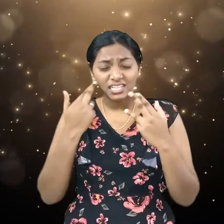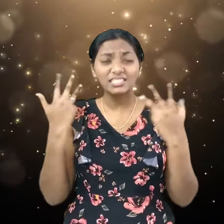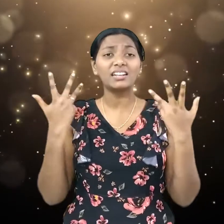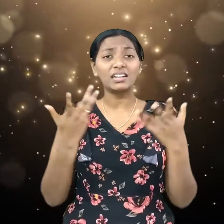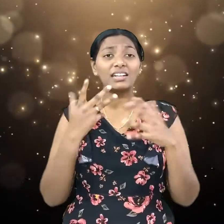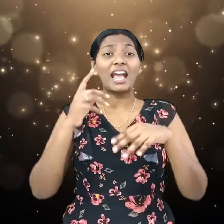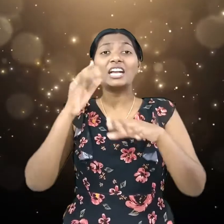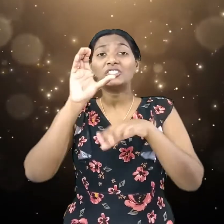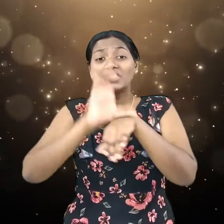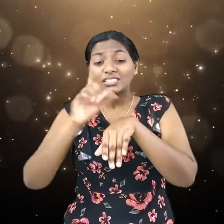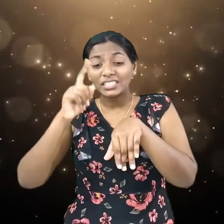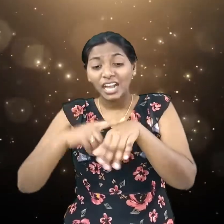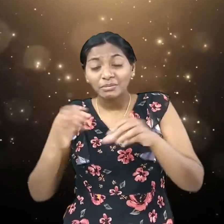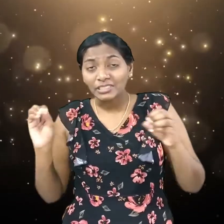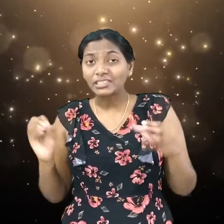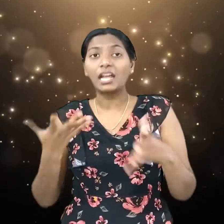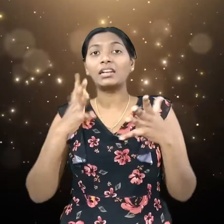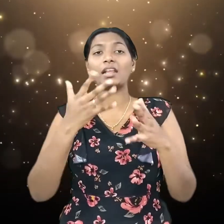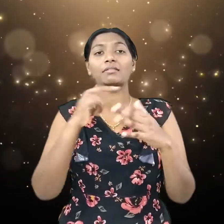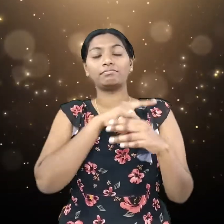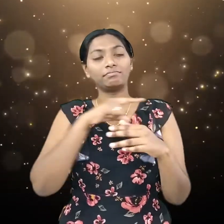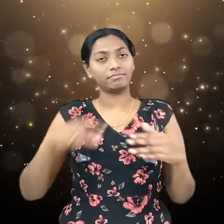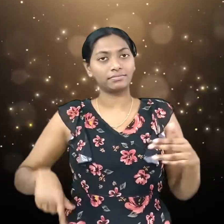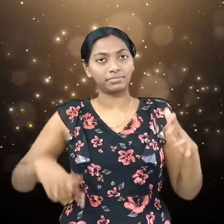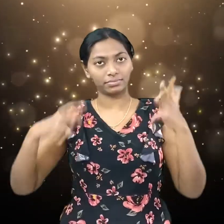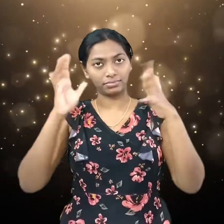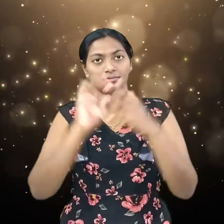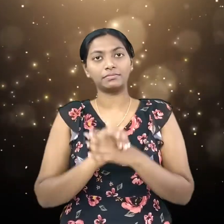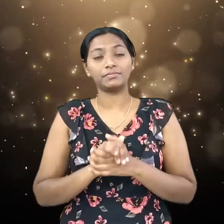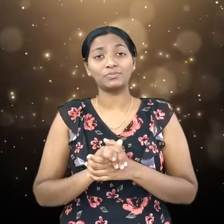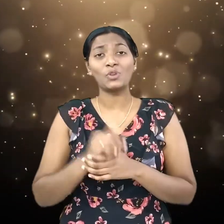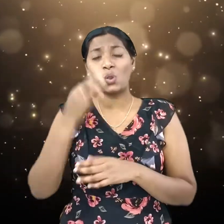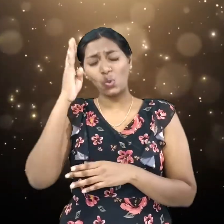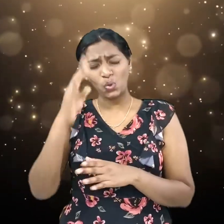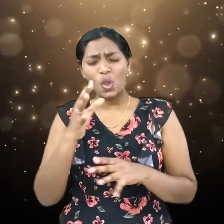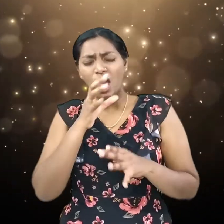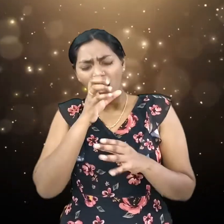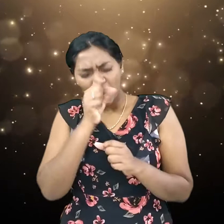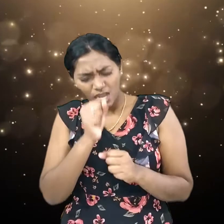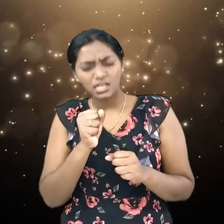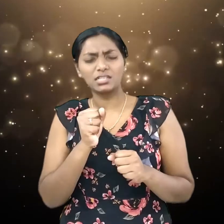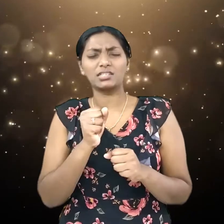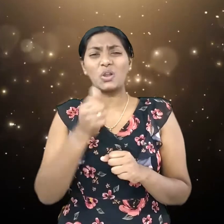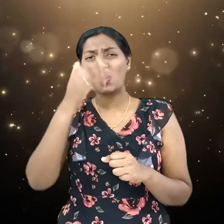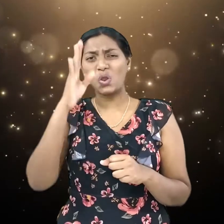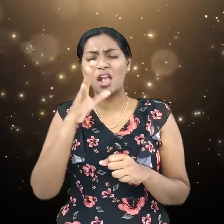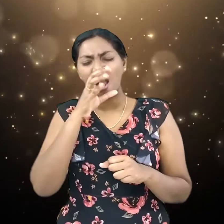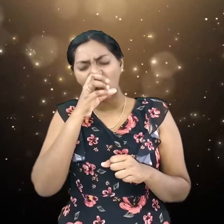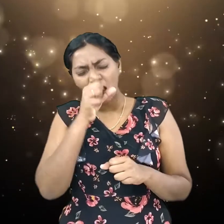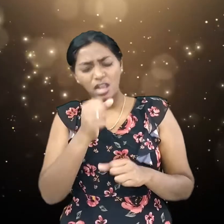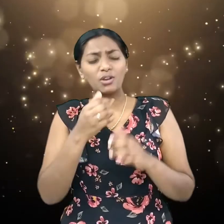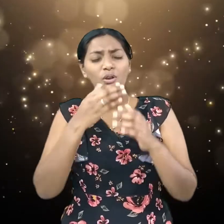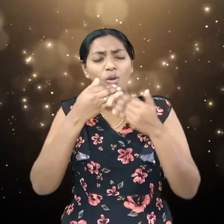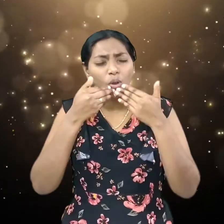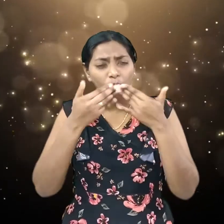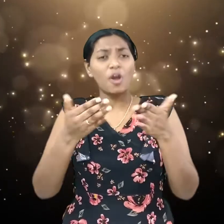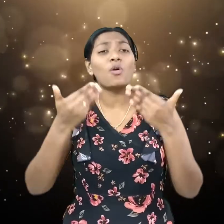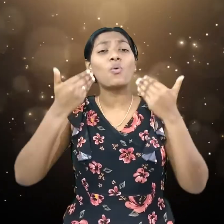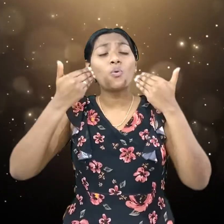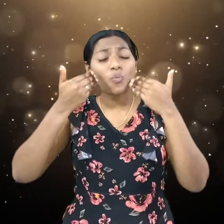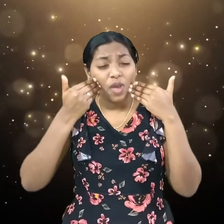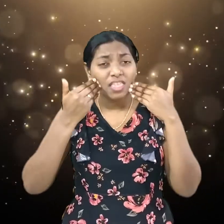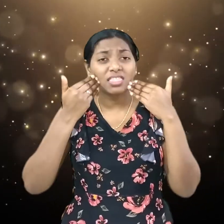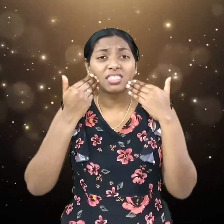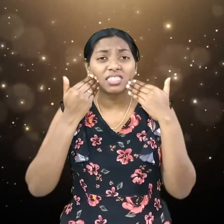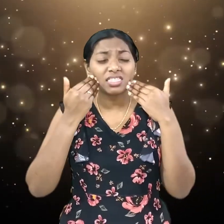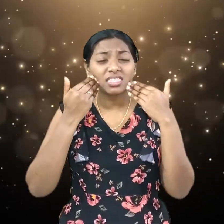परमेश्वर इस रहस्य, ओ गॉड, परमेश्वर इस रहस्य कब बताने वाला था? जब वो जो सहभागिता वो आदम के साथ चाहता था, जो आदम के